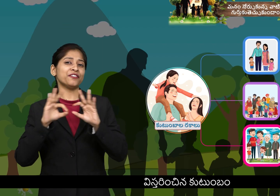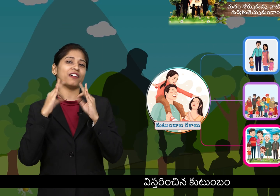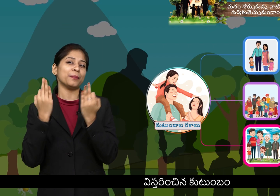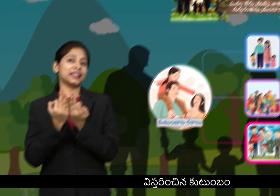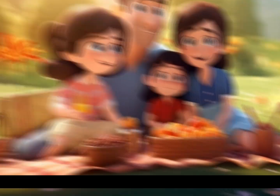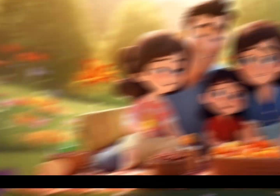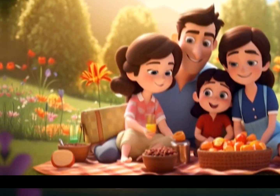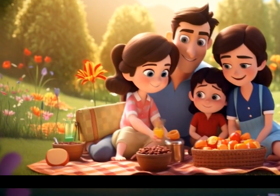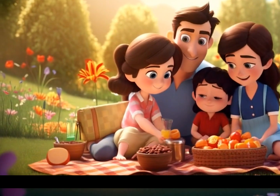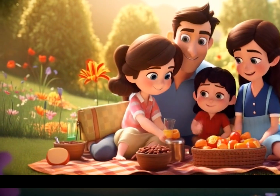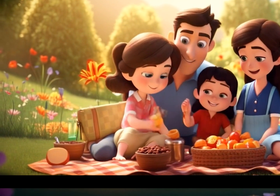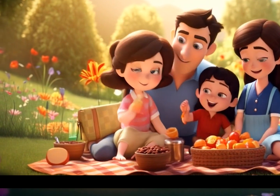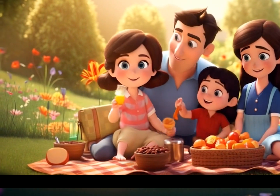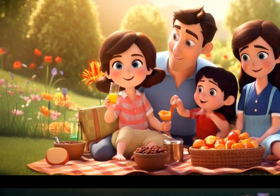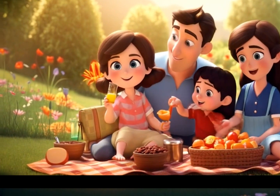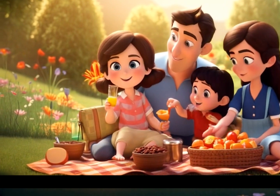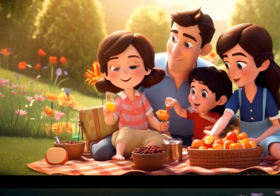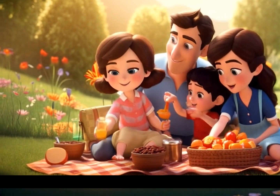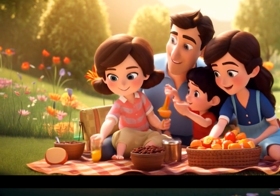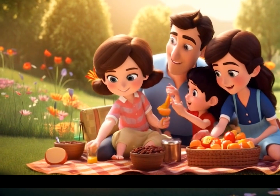విస్తరించిన కుటుంబం.